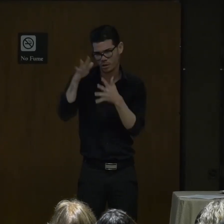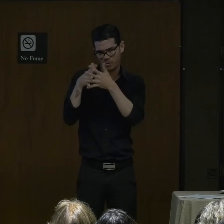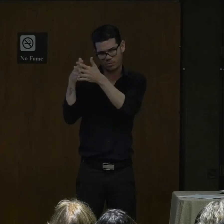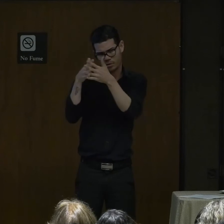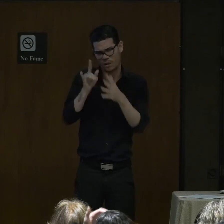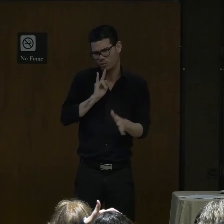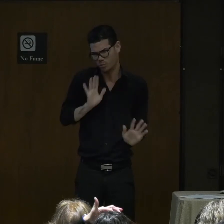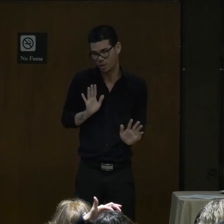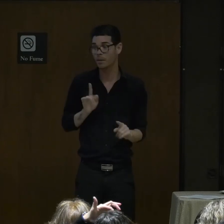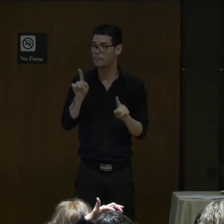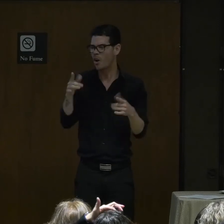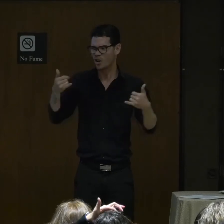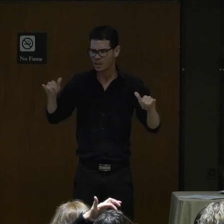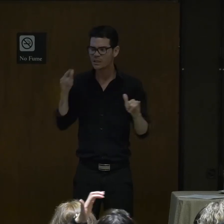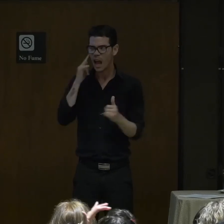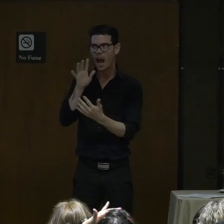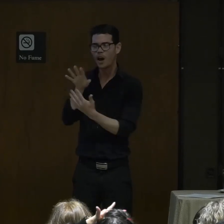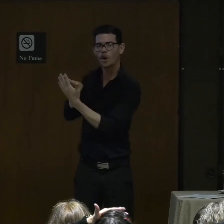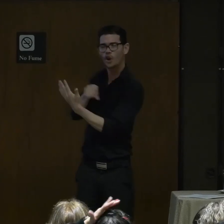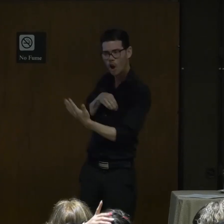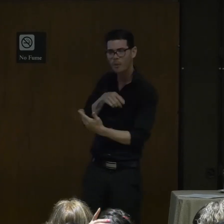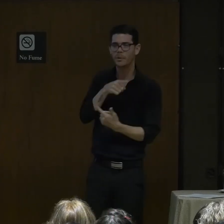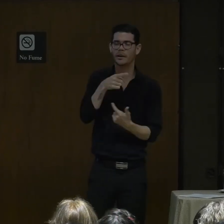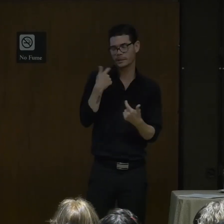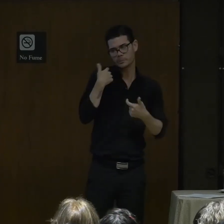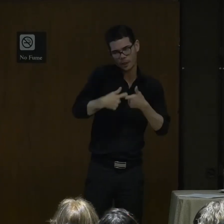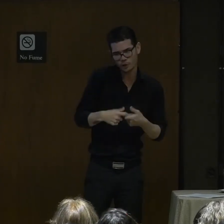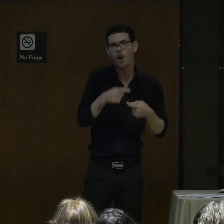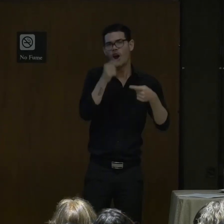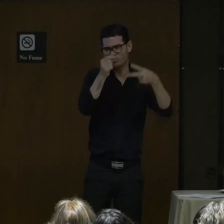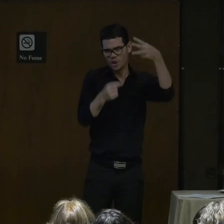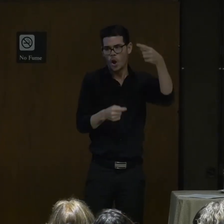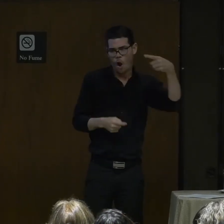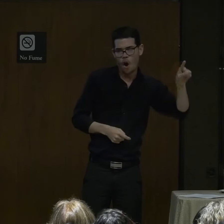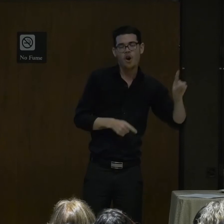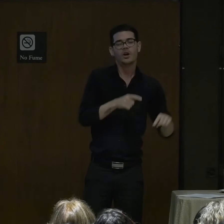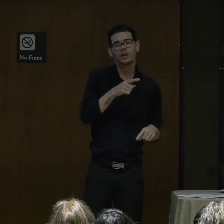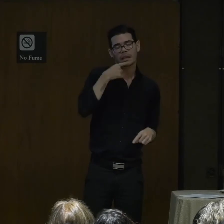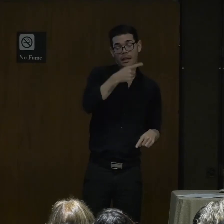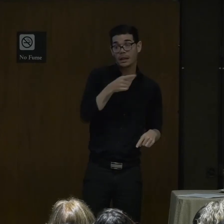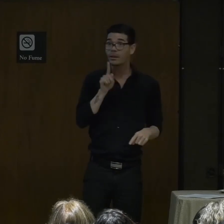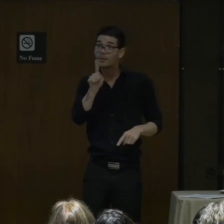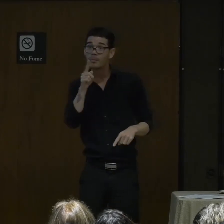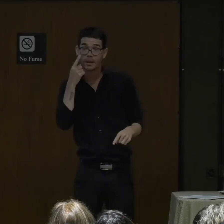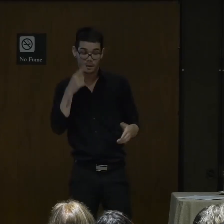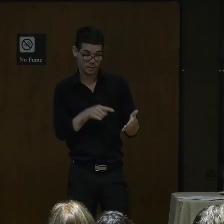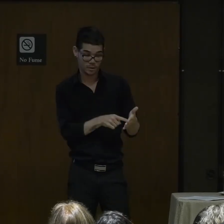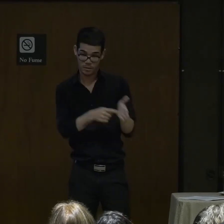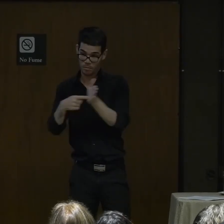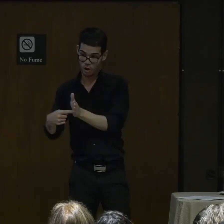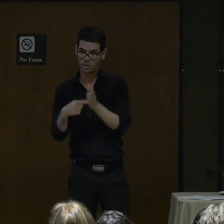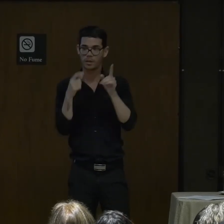replicado también con otras lenguas, en español, y ellos no veían lengua de señas para nada.